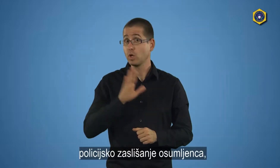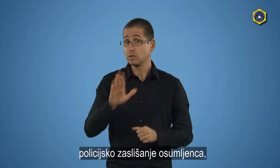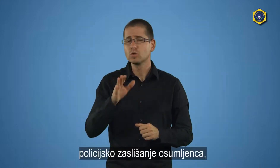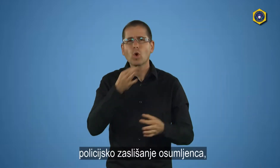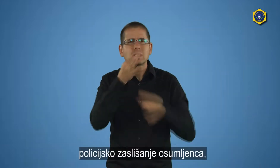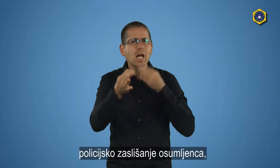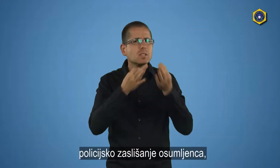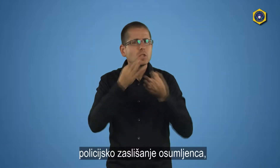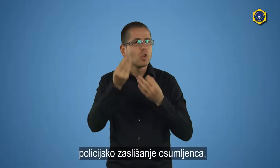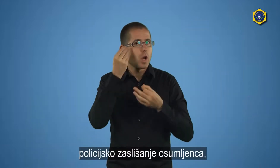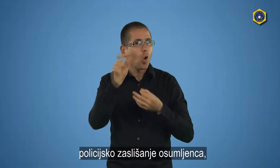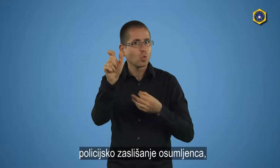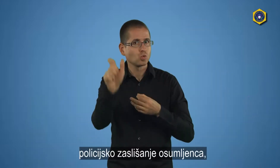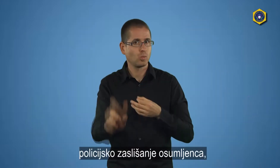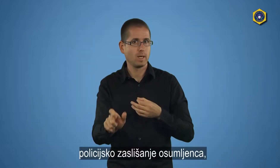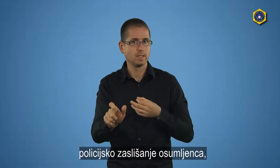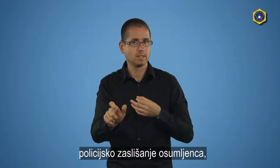Policijsko zaslišanje osumljenca.